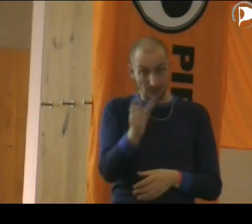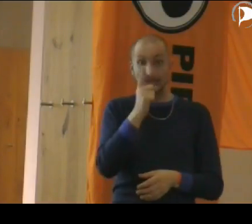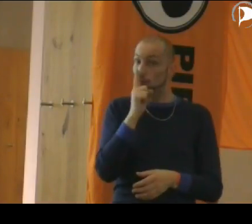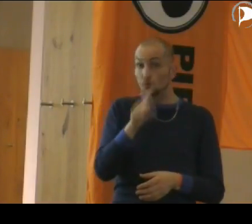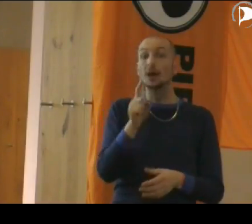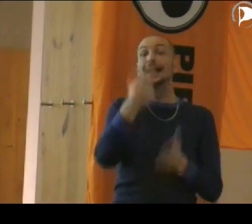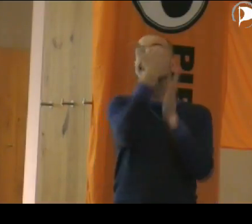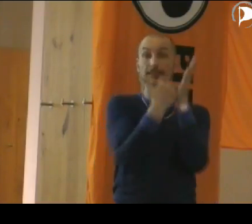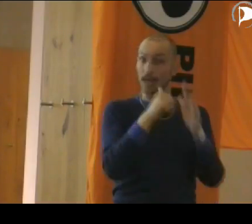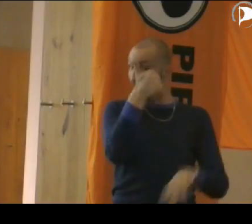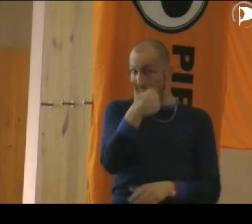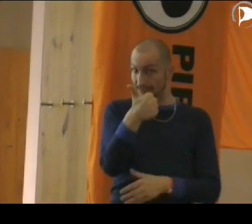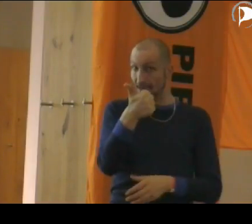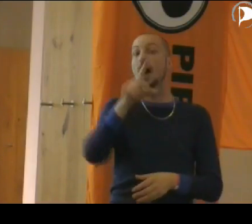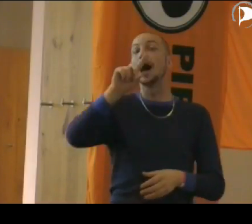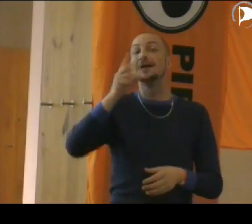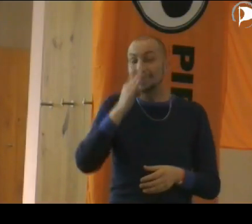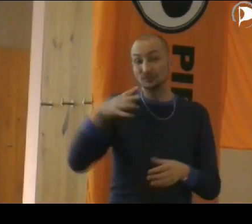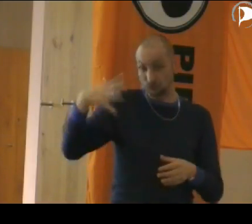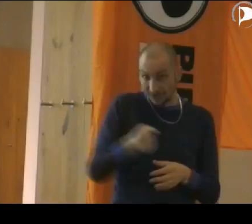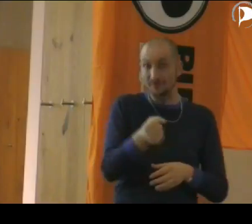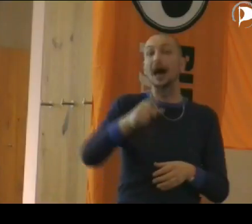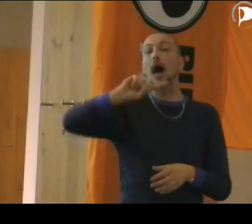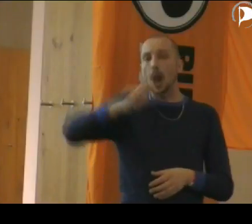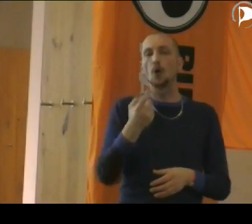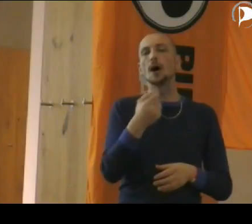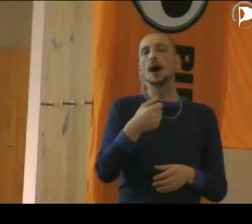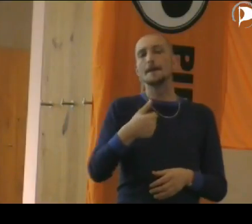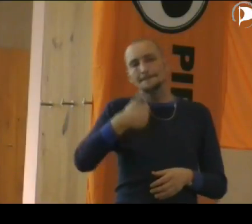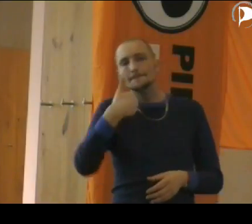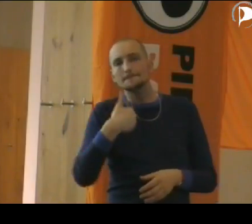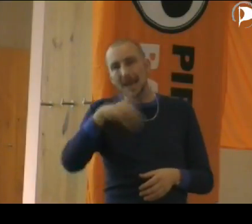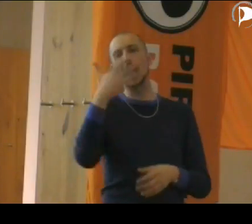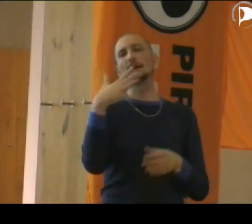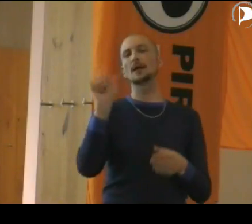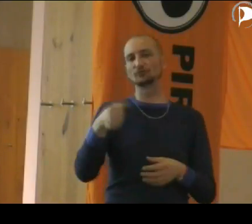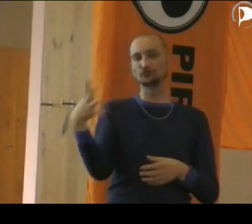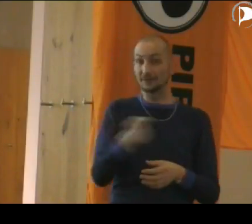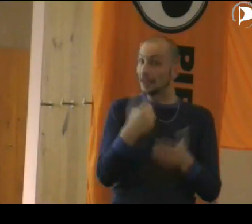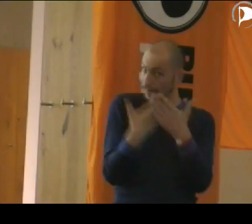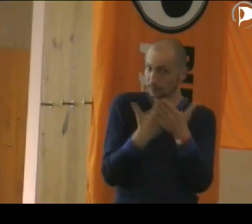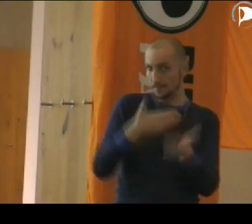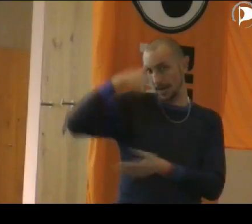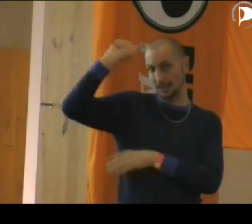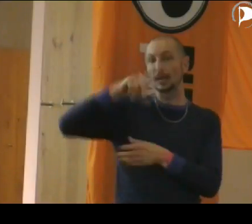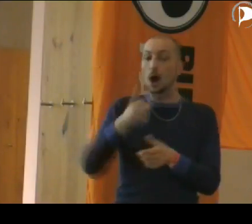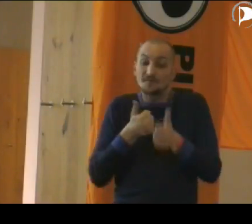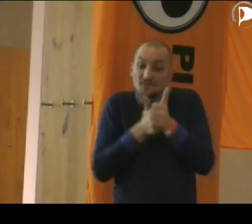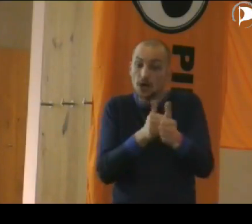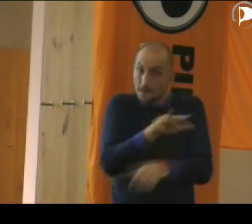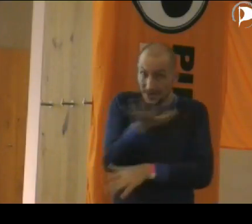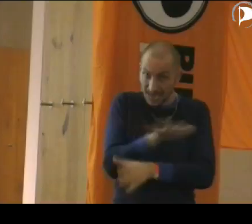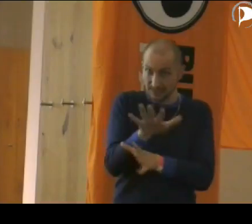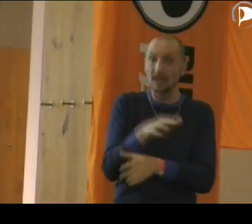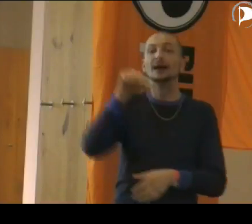sondern eben für den fall dass wir da reinkommen und dann können wir vielleicht ein paar mehr schaffen berlin auch in folge plätzen wir haben